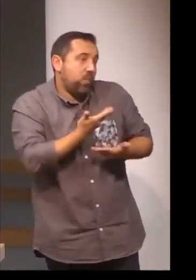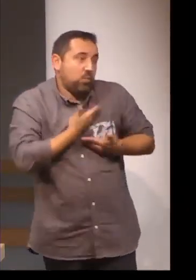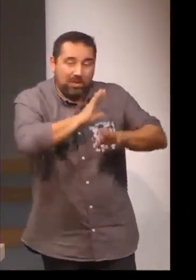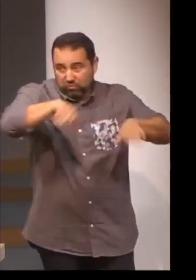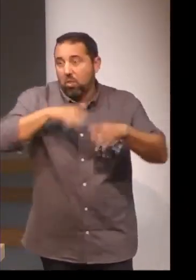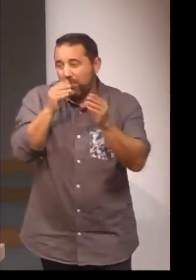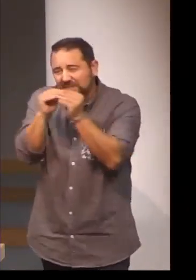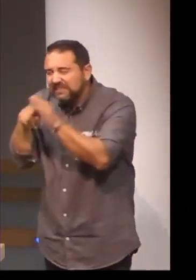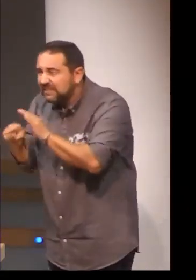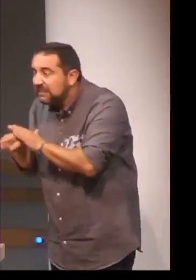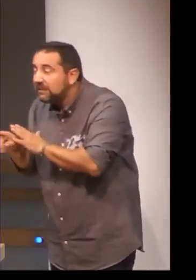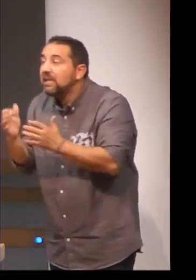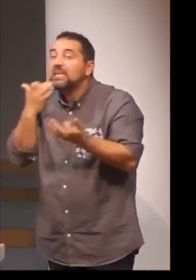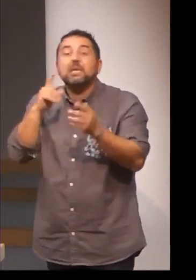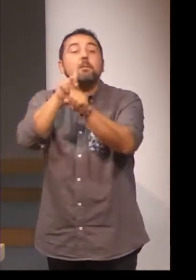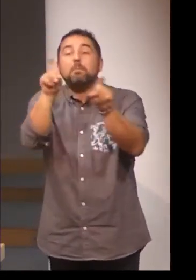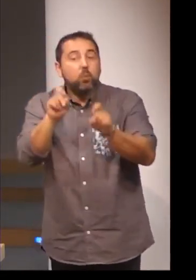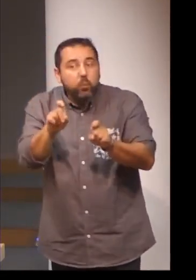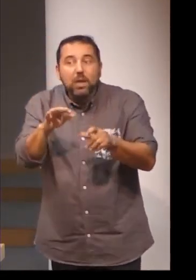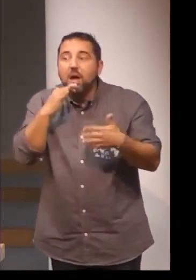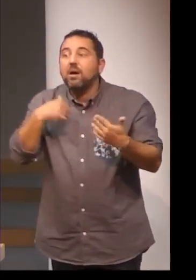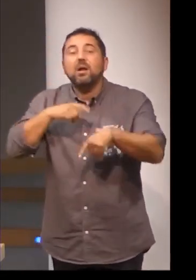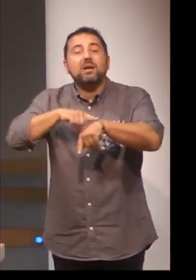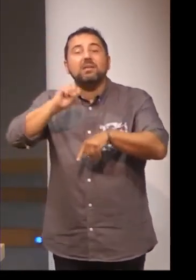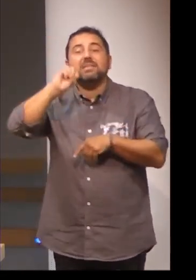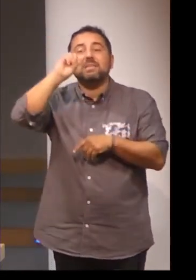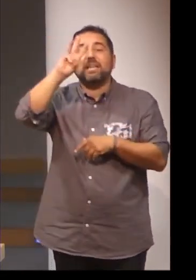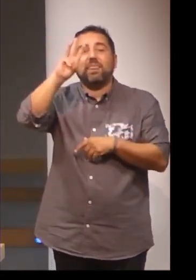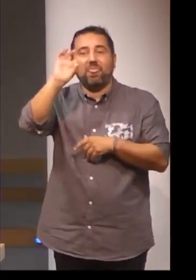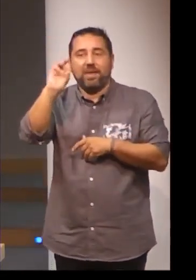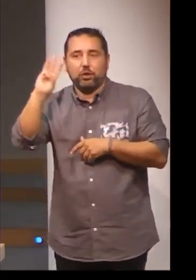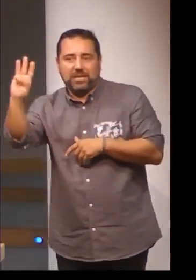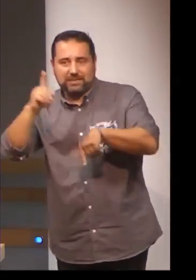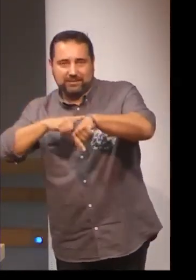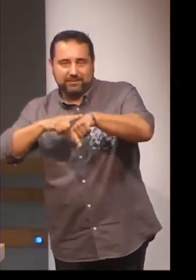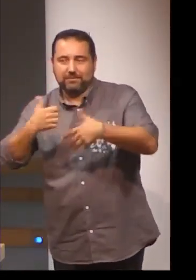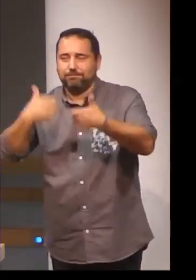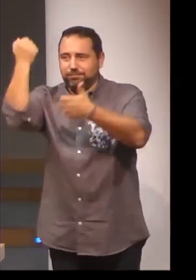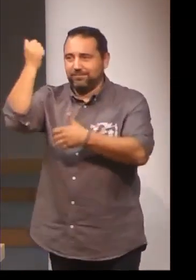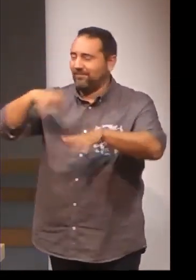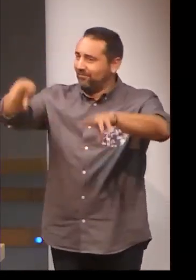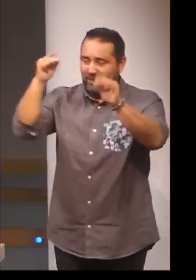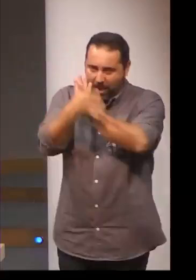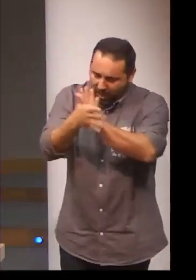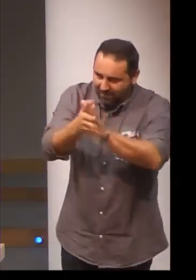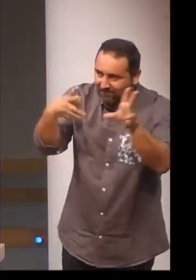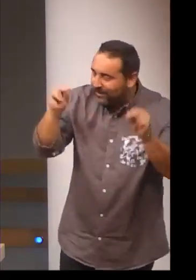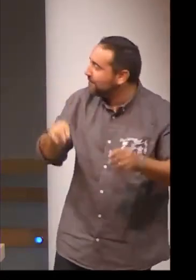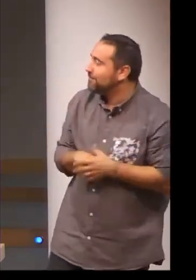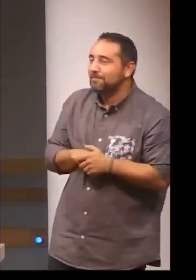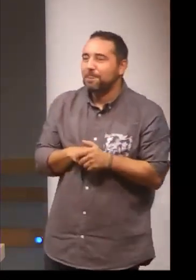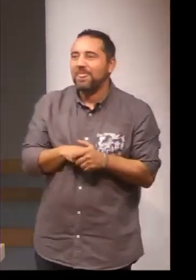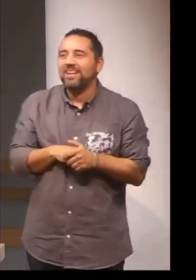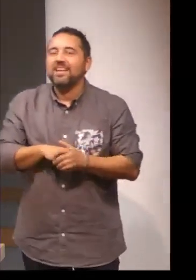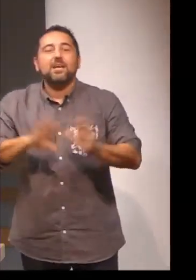gracias a todos ustedes. Si tienen alguna pregunta, quédate a su disposición a las 13.03. Perfecto. En fin, no tengo palabra, Ricardo.